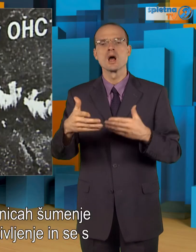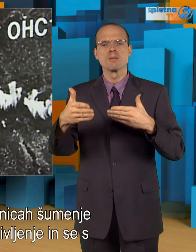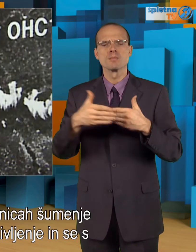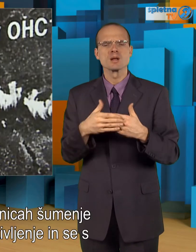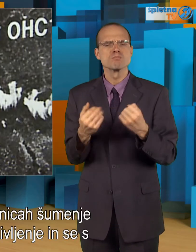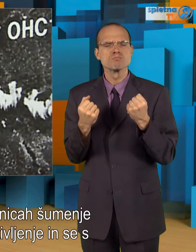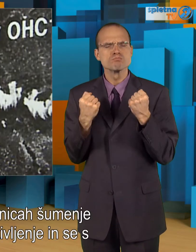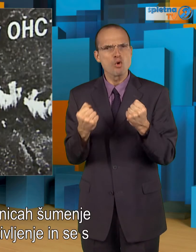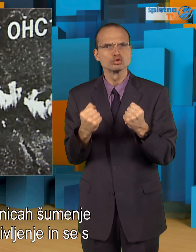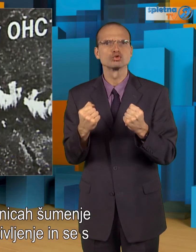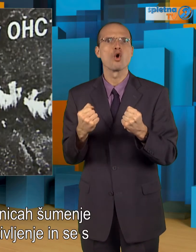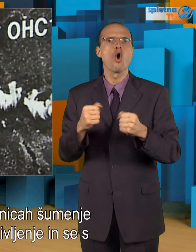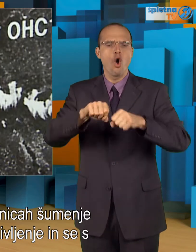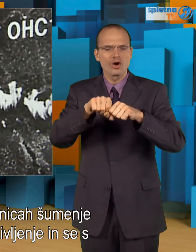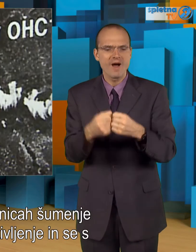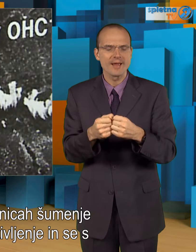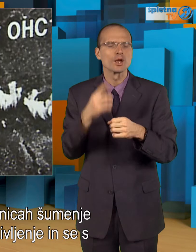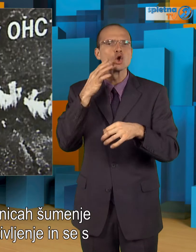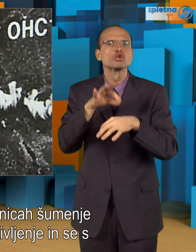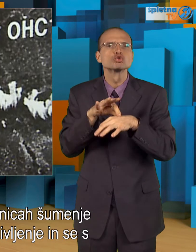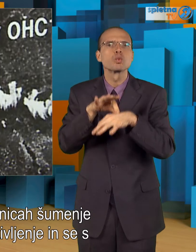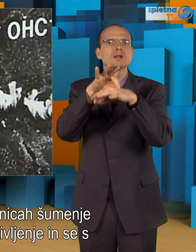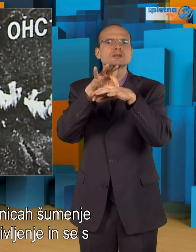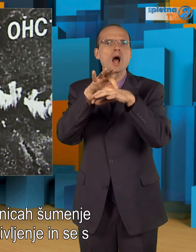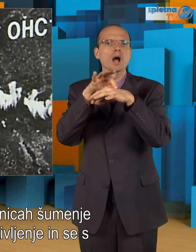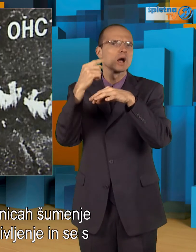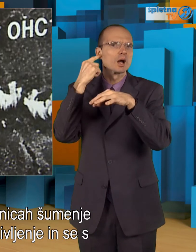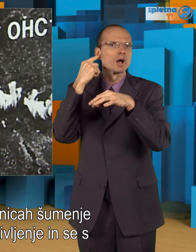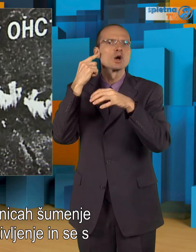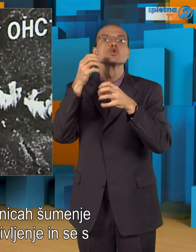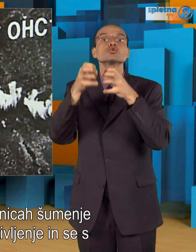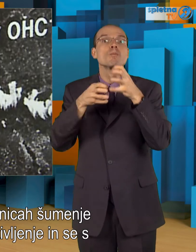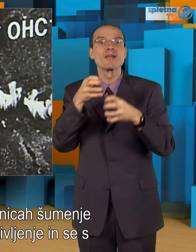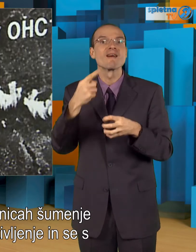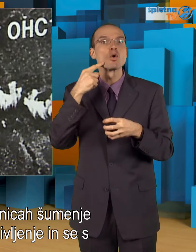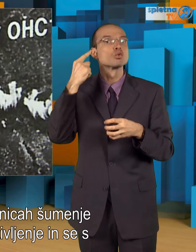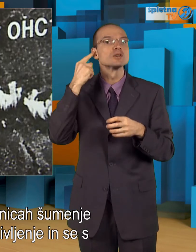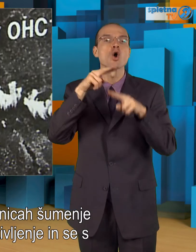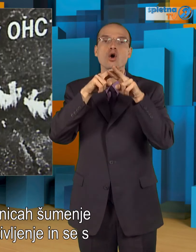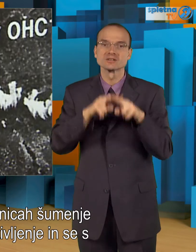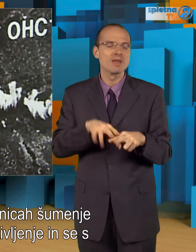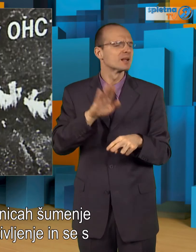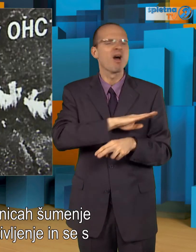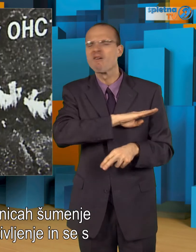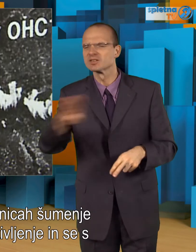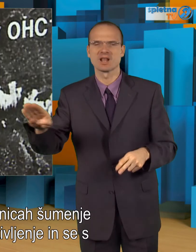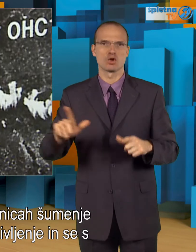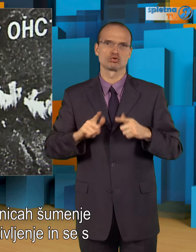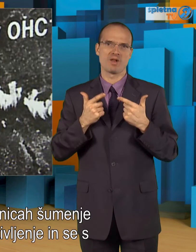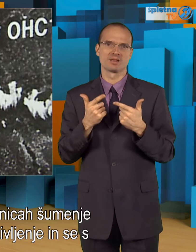Pri močno okvarjenih čutnicah šumenje v ušesih ostane za vse življenje in se s stresom in staranjem lahko